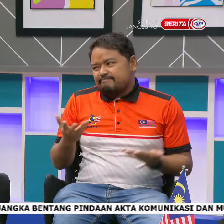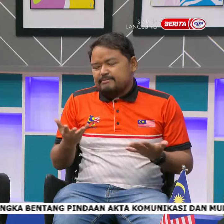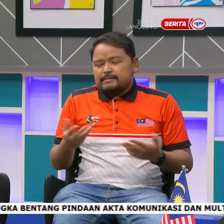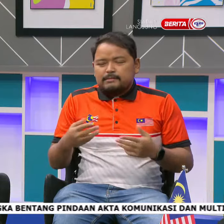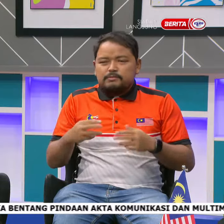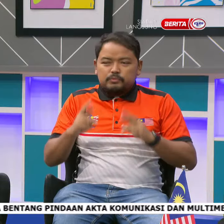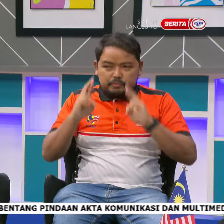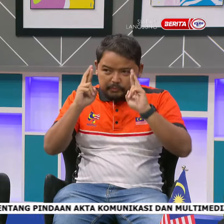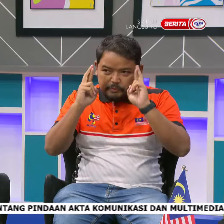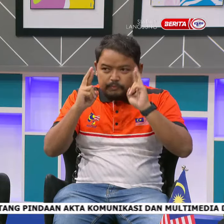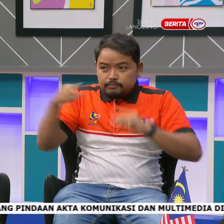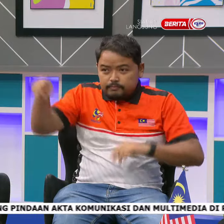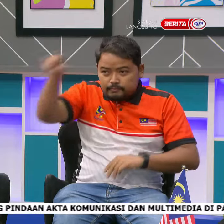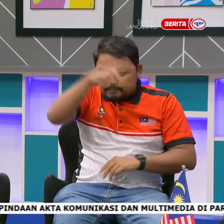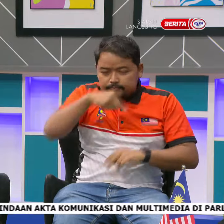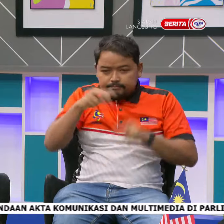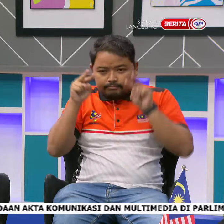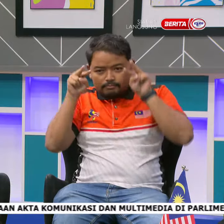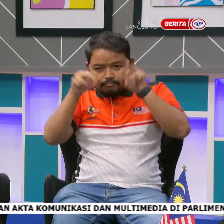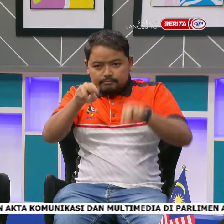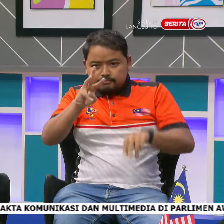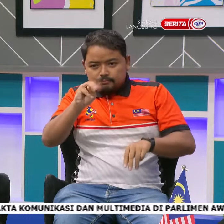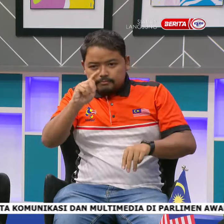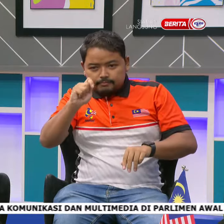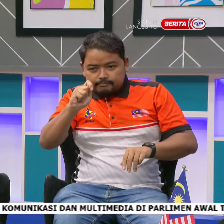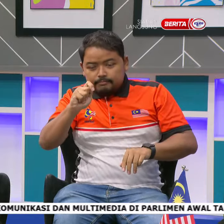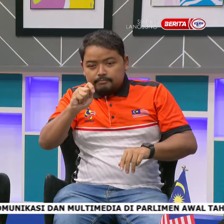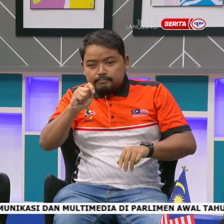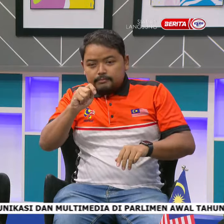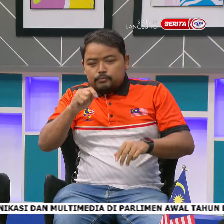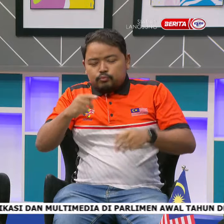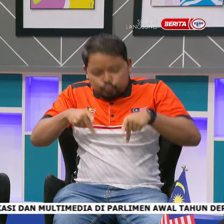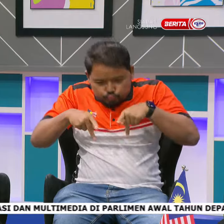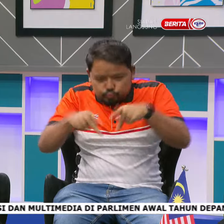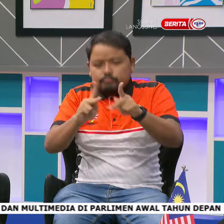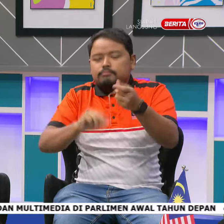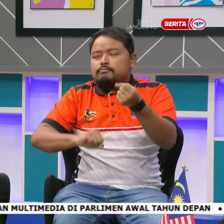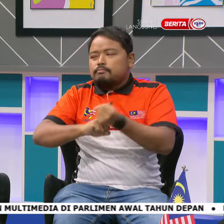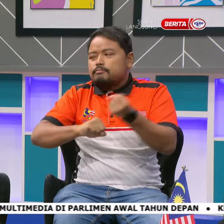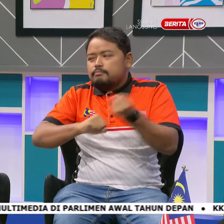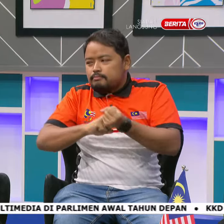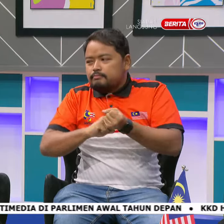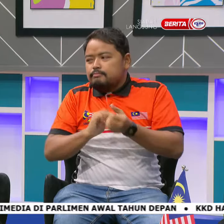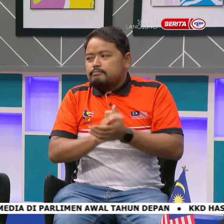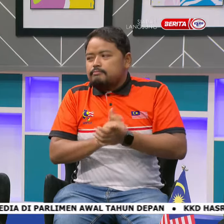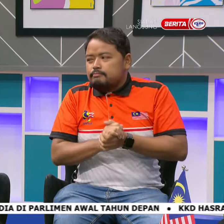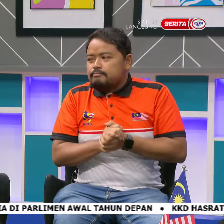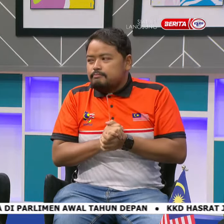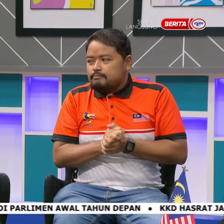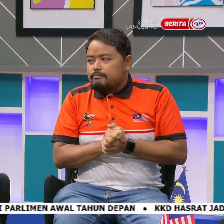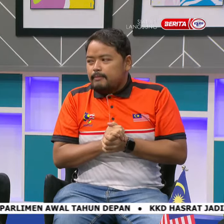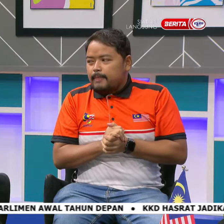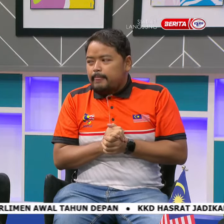ataupun sokongan yang diterima agak-agak apa orang memuaskan